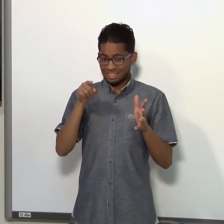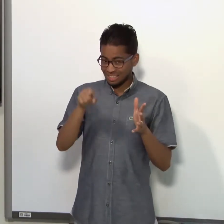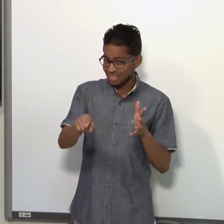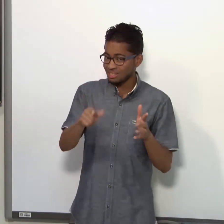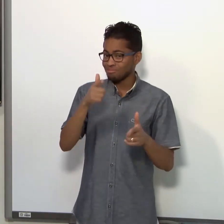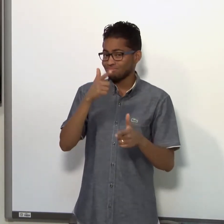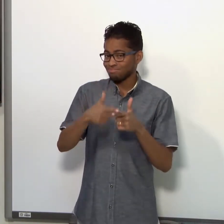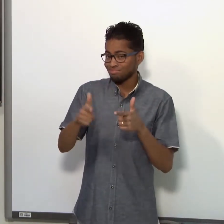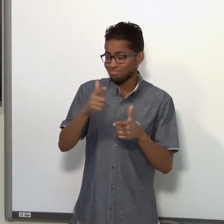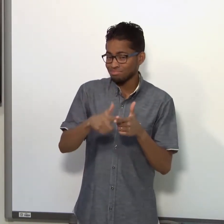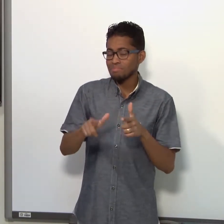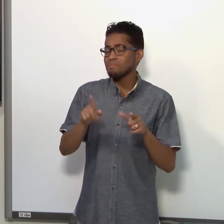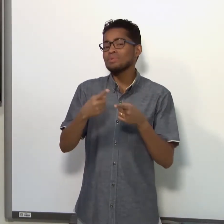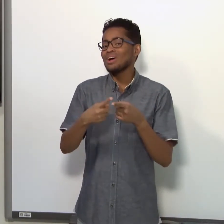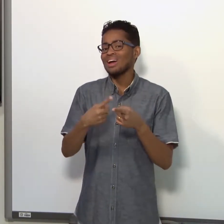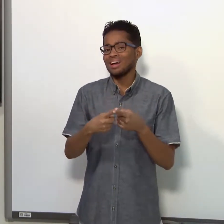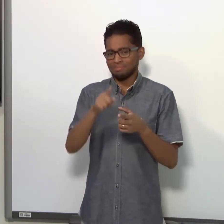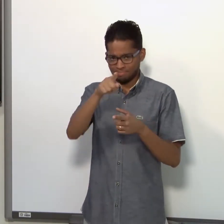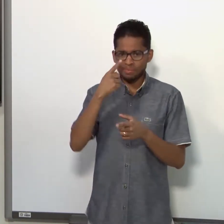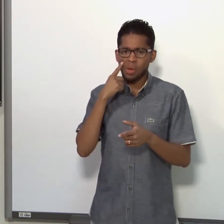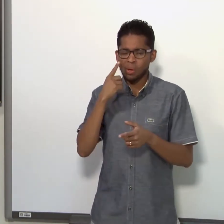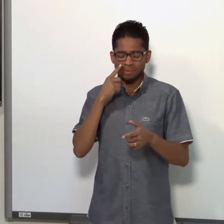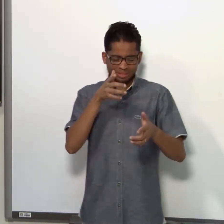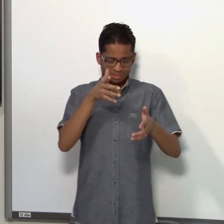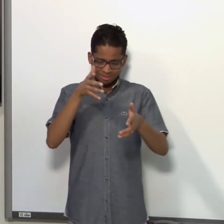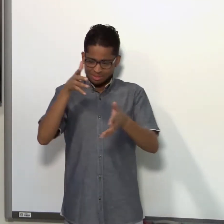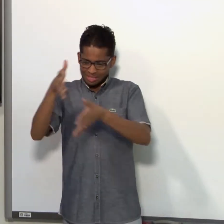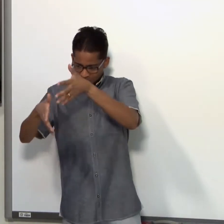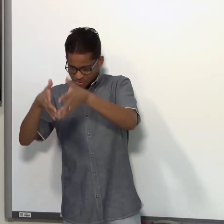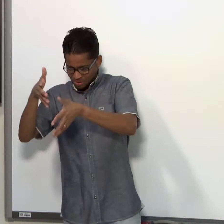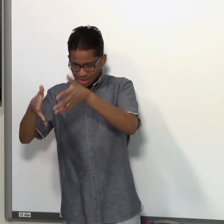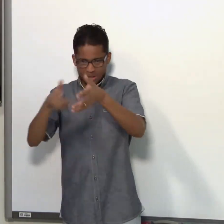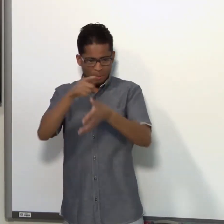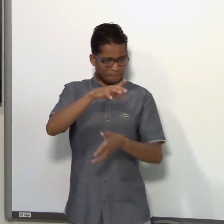sinalizando e falando a língua oral ao mesmo tempo.